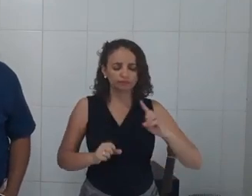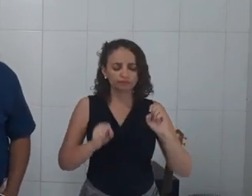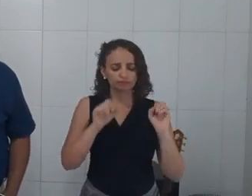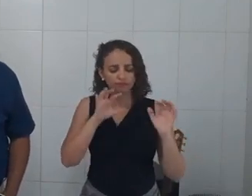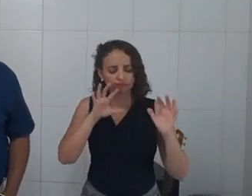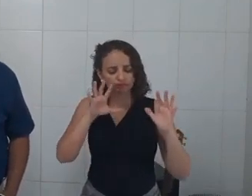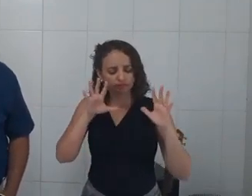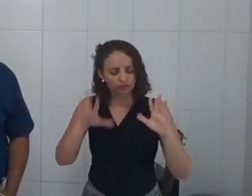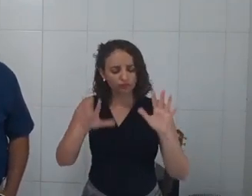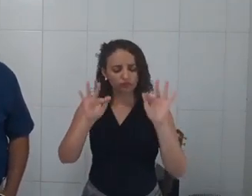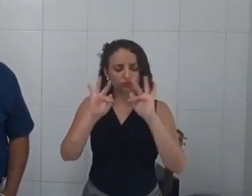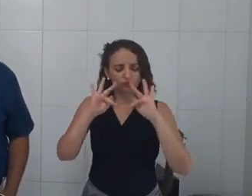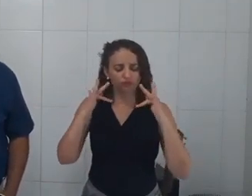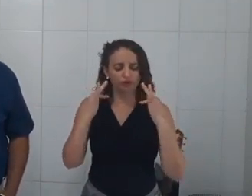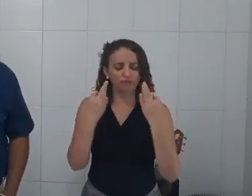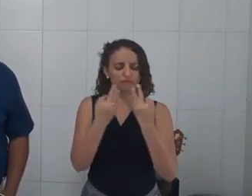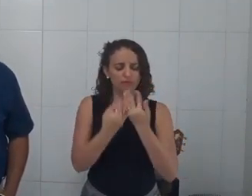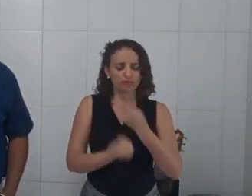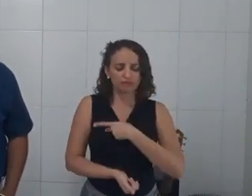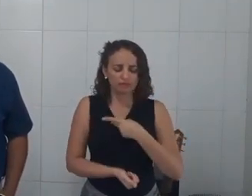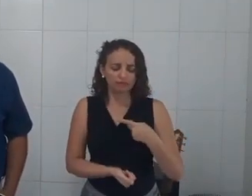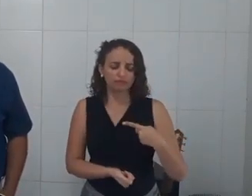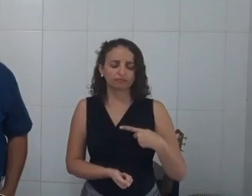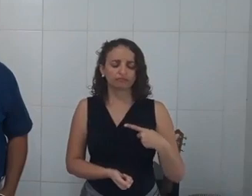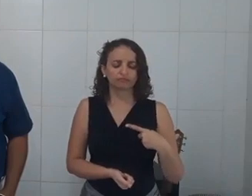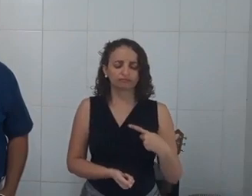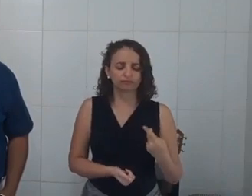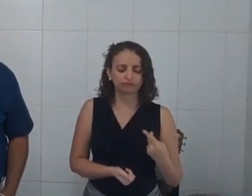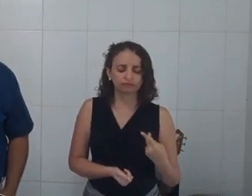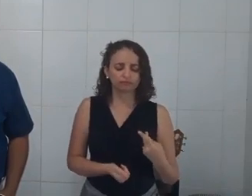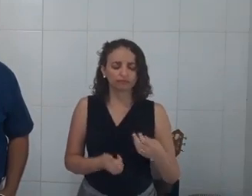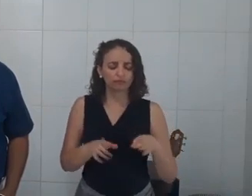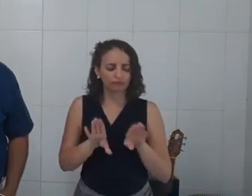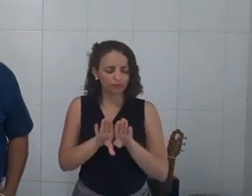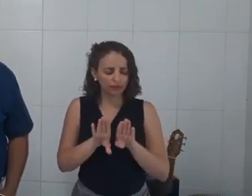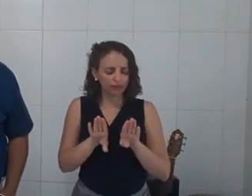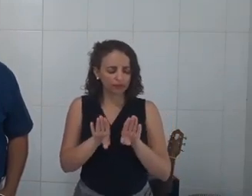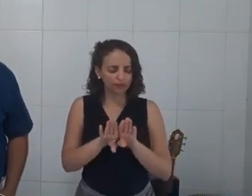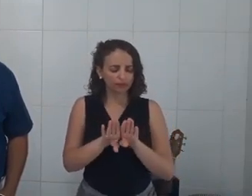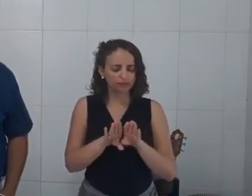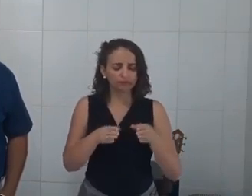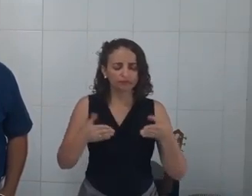servo, a sua família, Senhor. Ó Deus, que esse